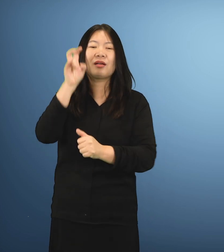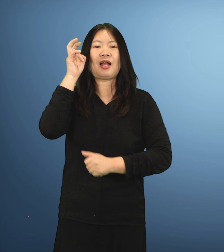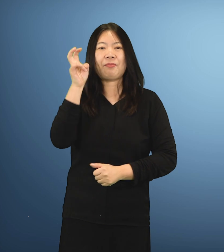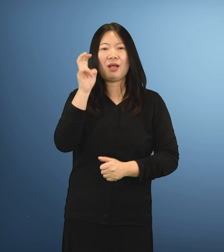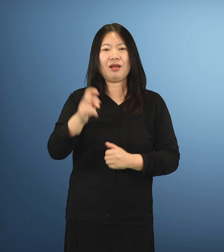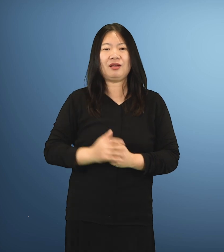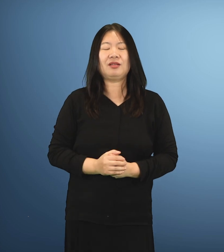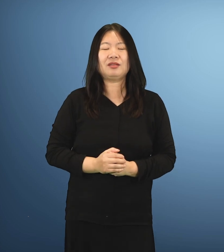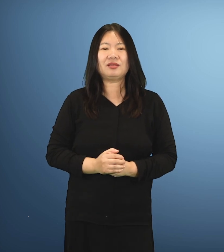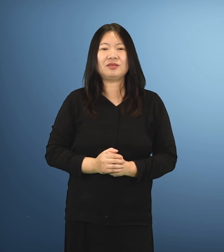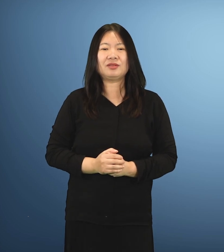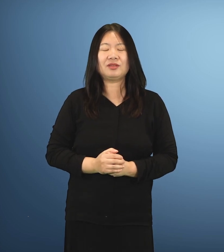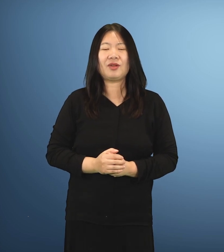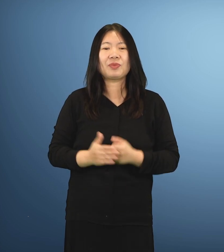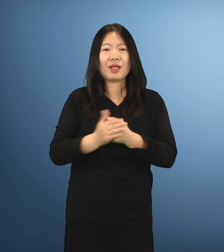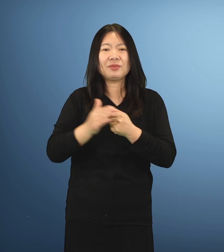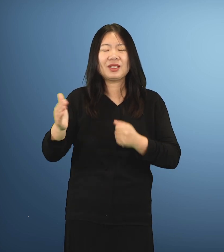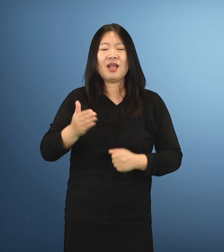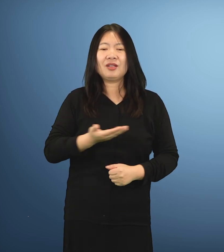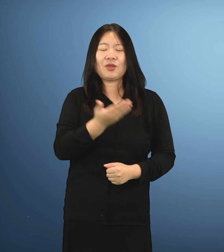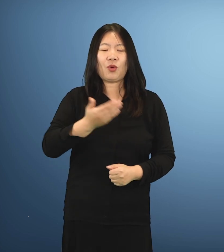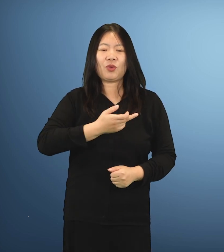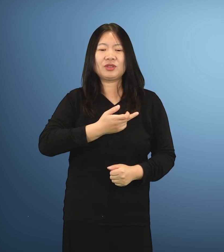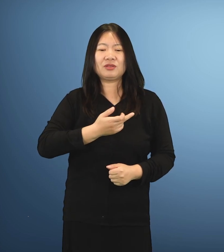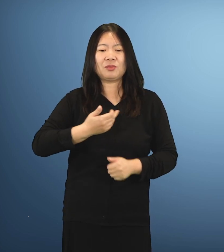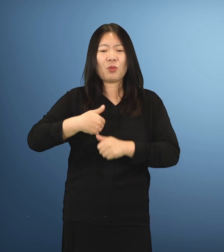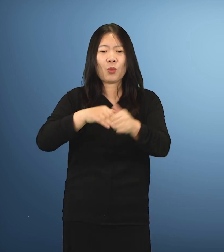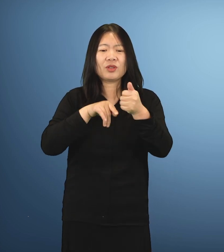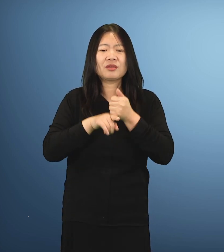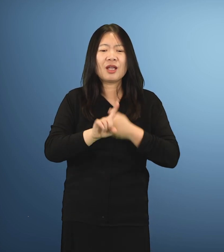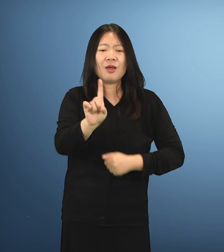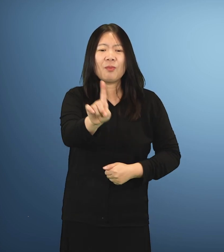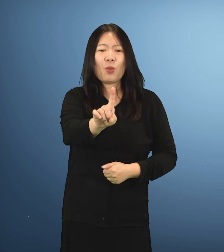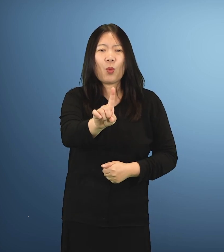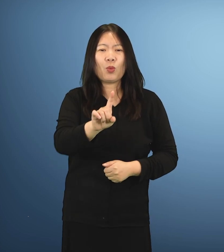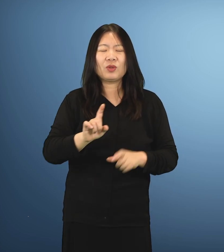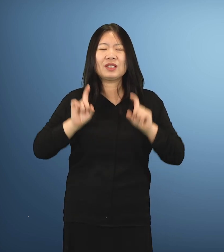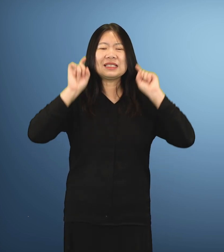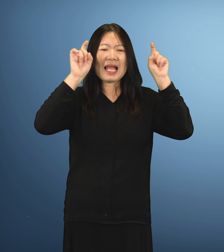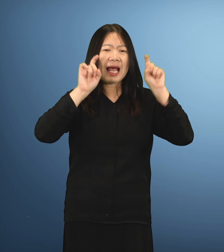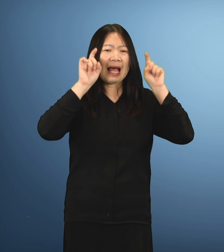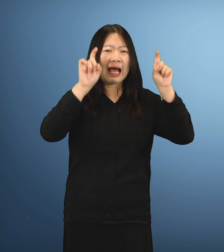심지어는 너희를 보냄이 양을 이리 가운데로 보냄과 같도다.